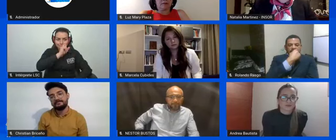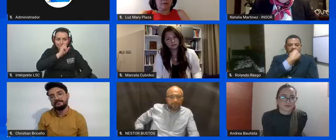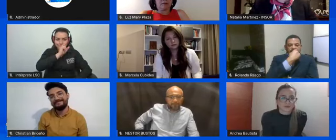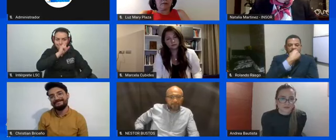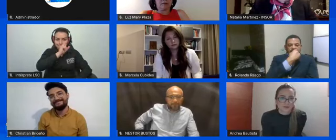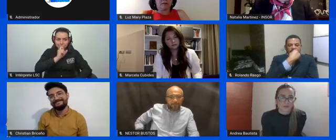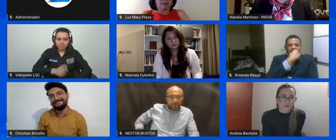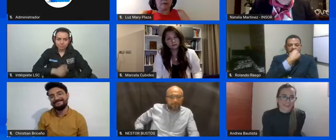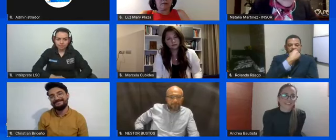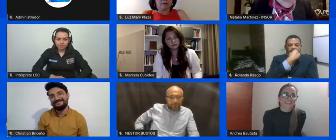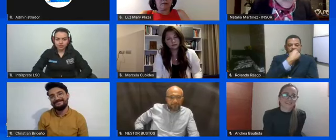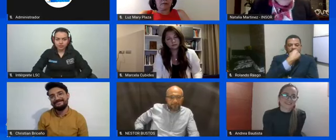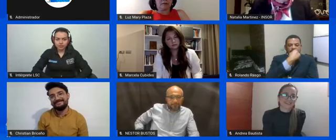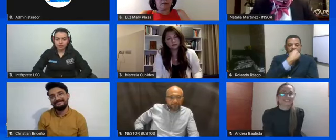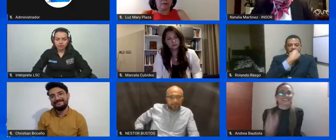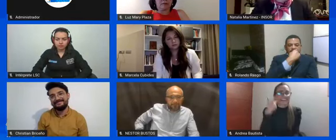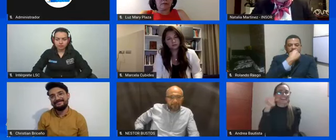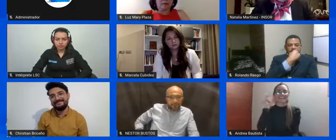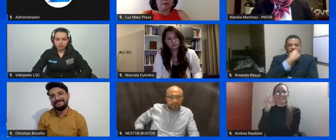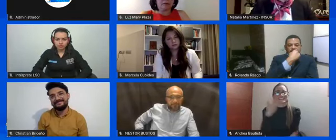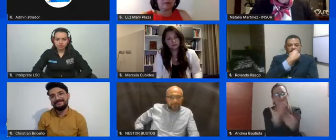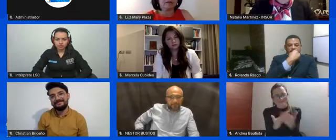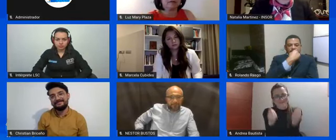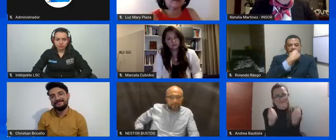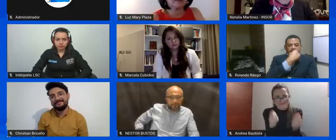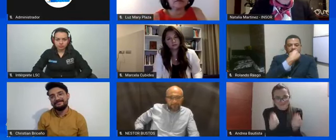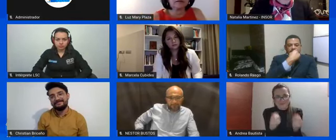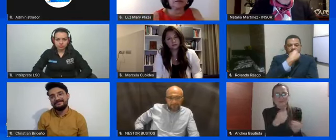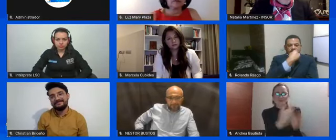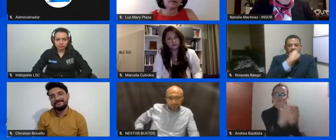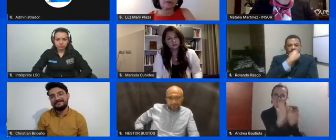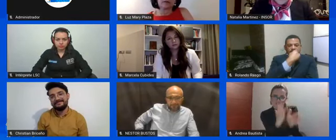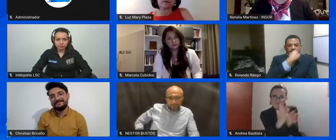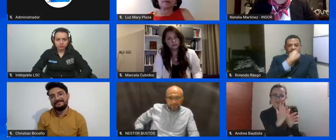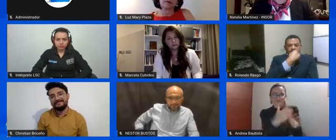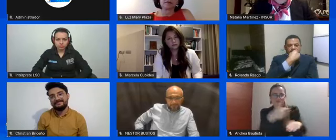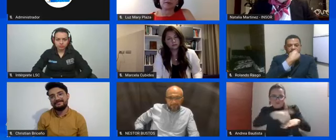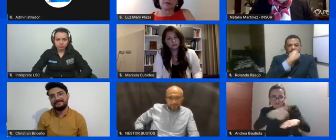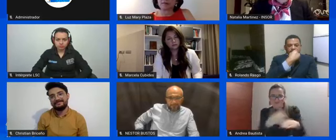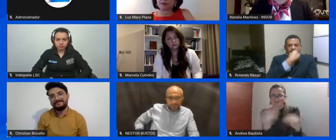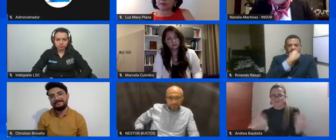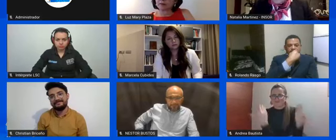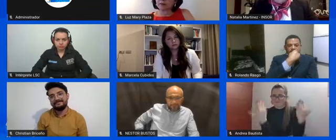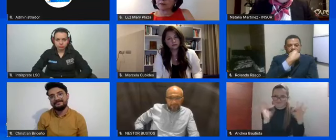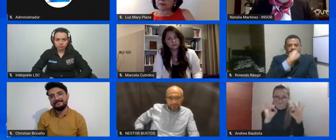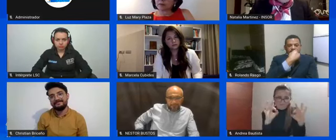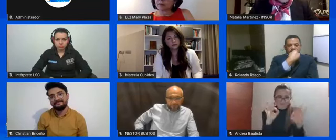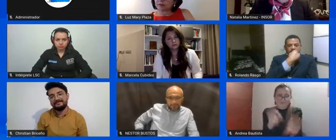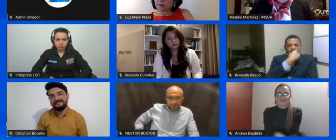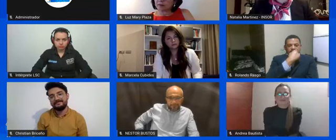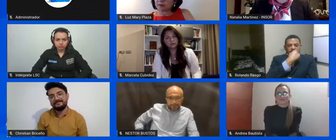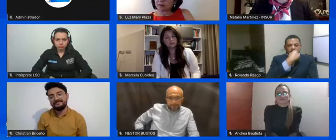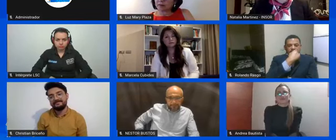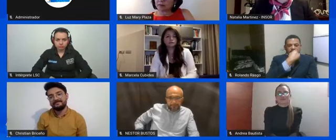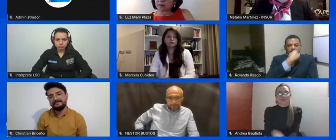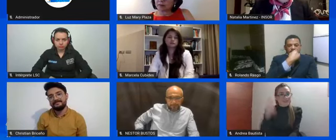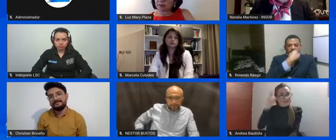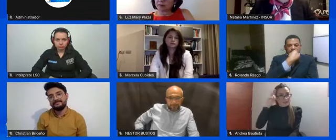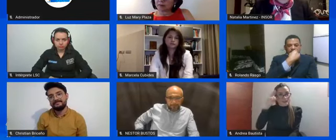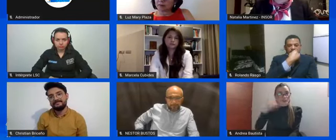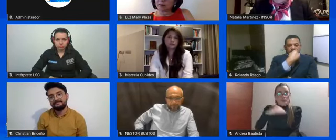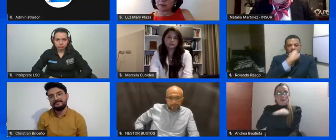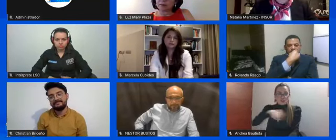Muchas gracias, Cristian. Muchas gracias, Cristian, por todos tus aportes. Sin duda, diversificar para nosotros la manera en que